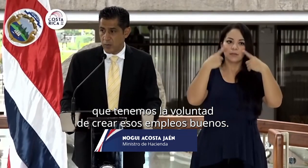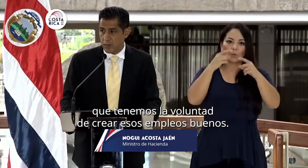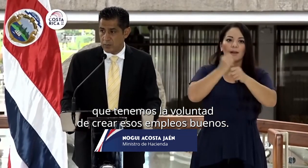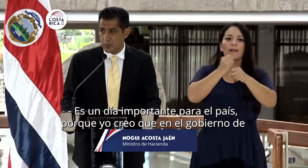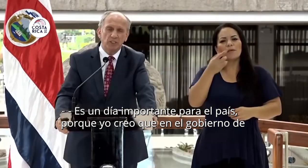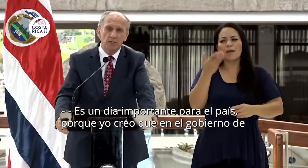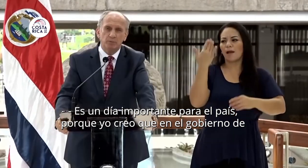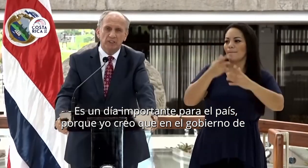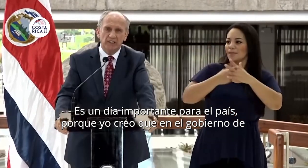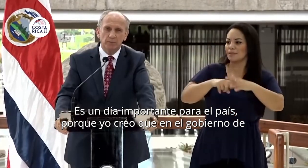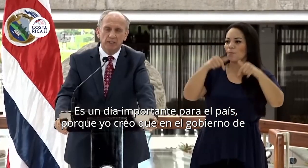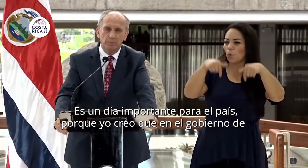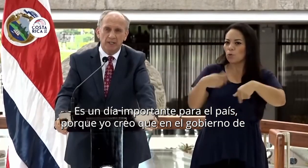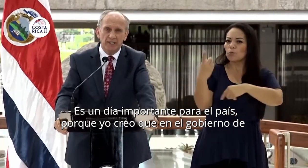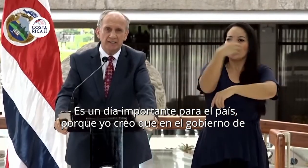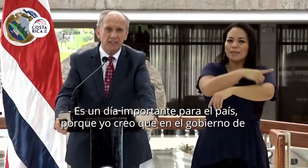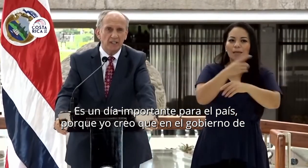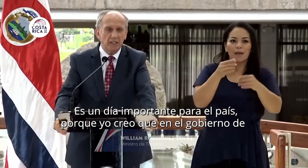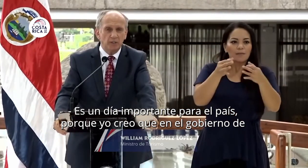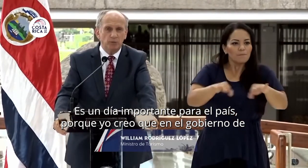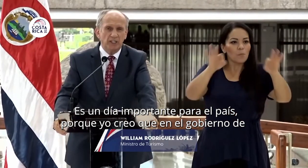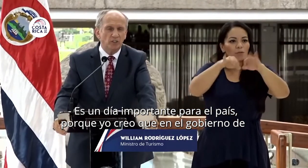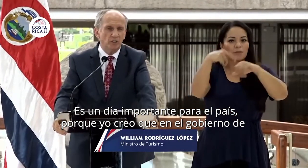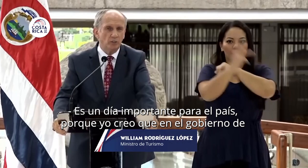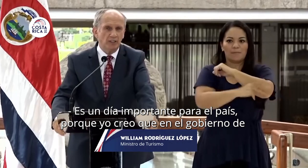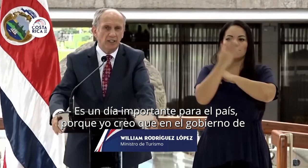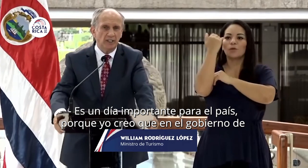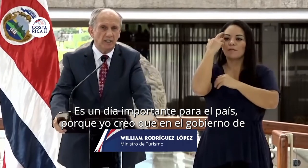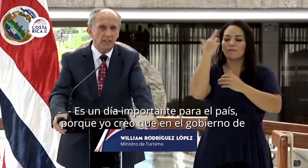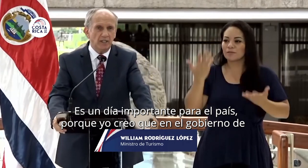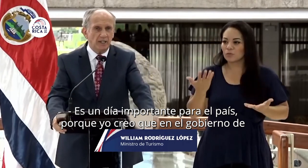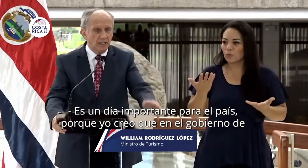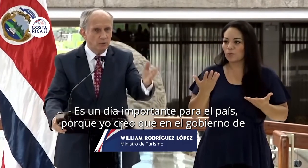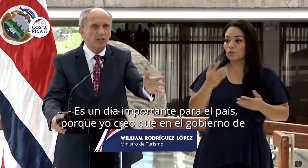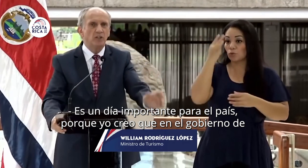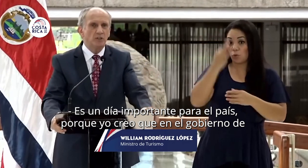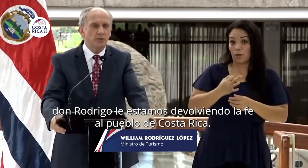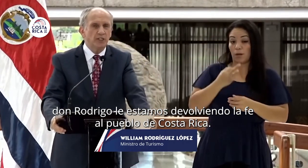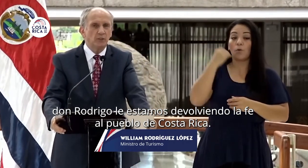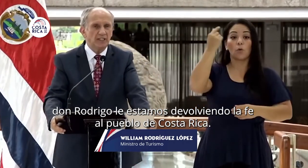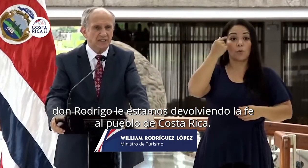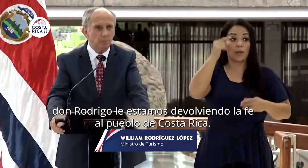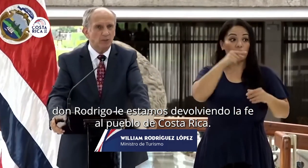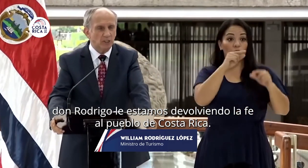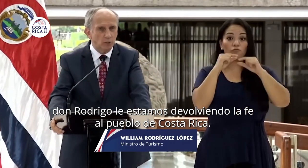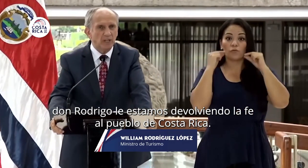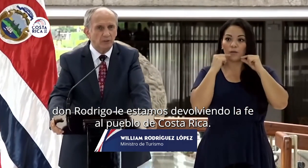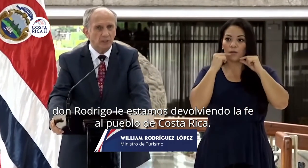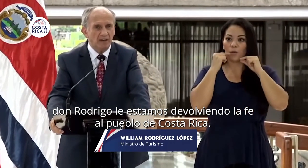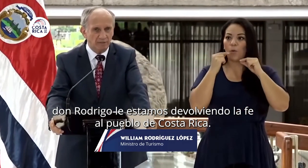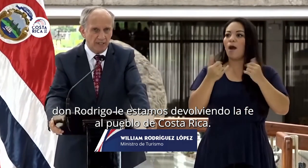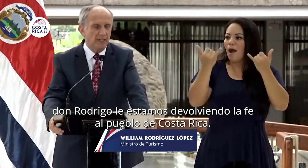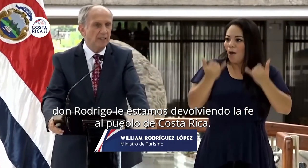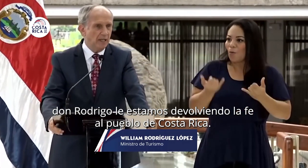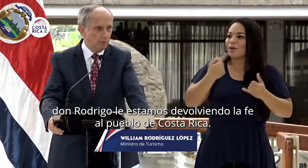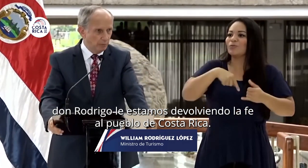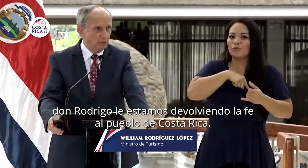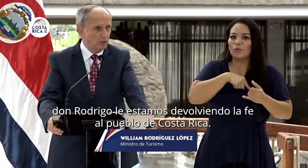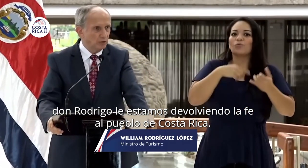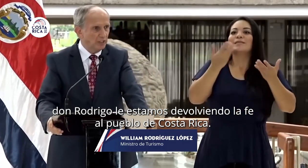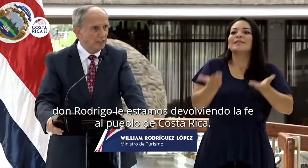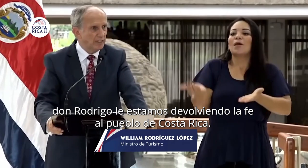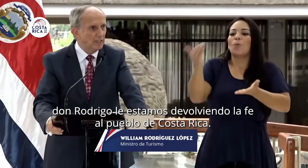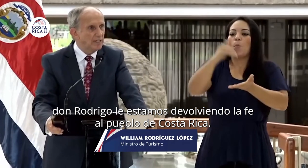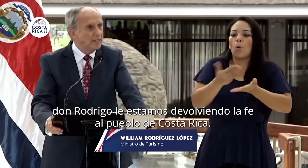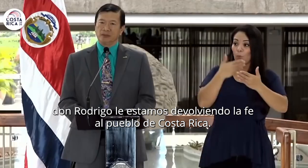empleos buenos. Es un día importante para el país, porque yo creo que en el gobierno de don Rodrigo le estamos devolviendo la fe al